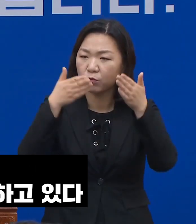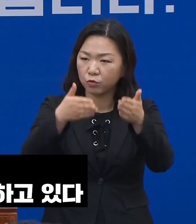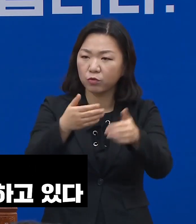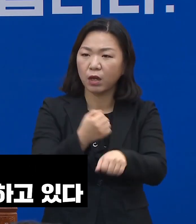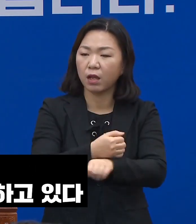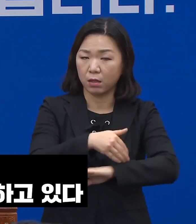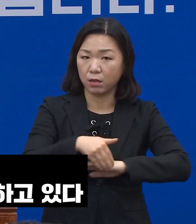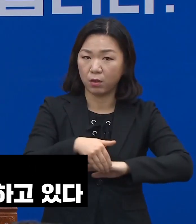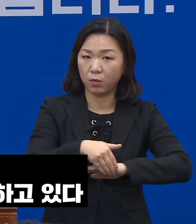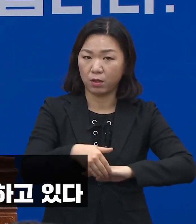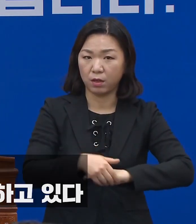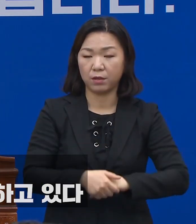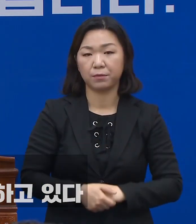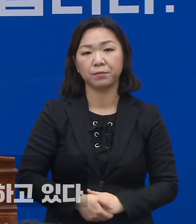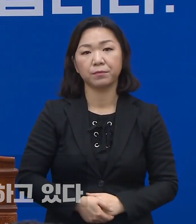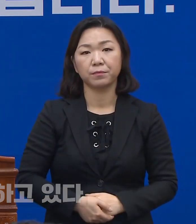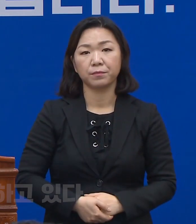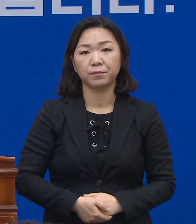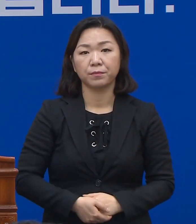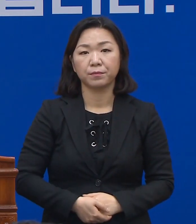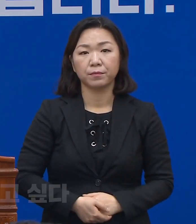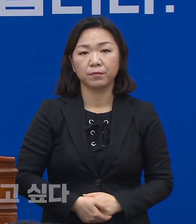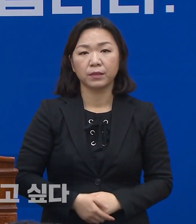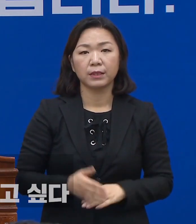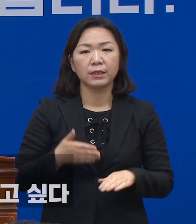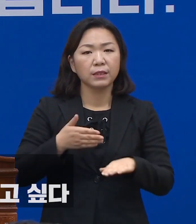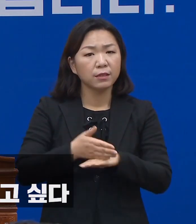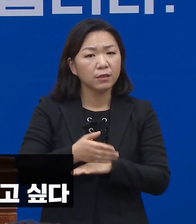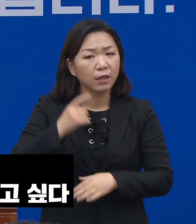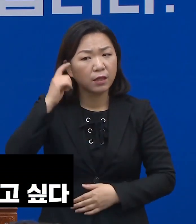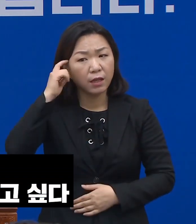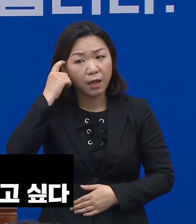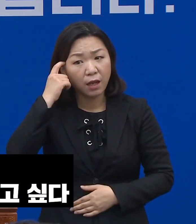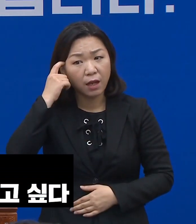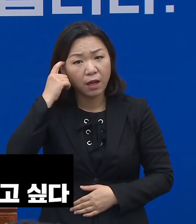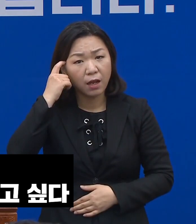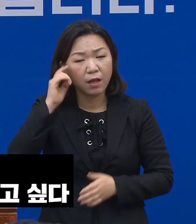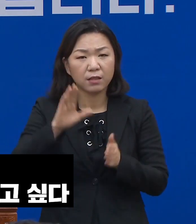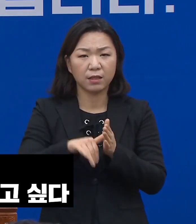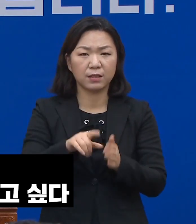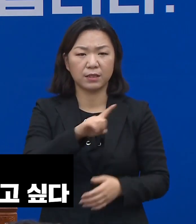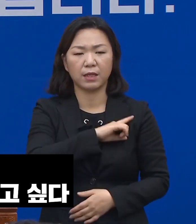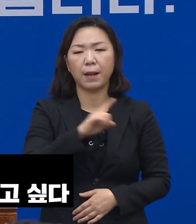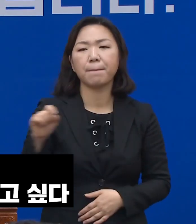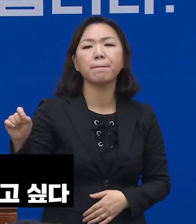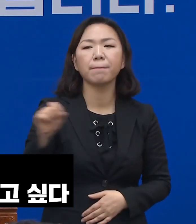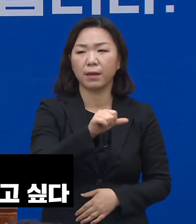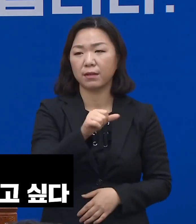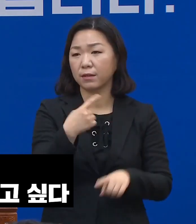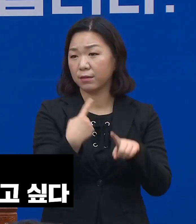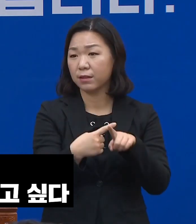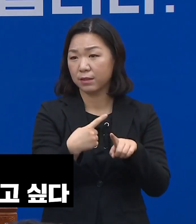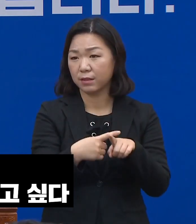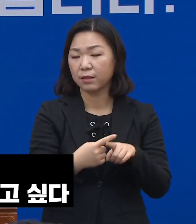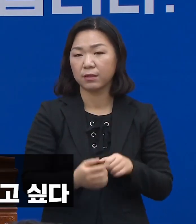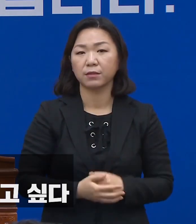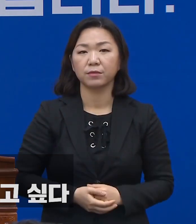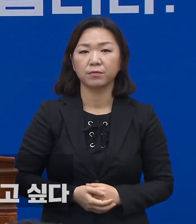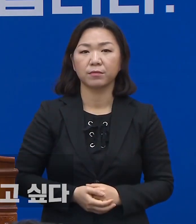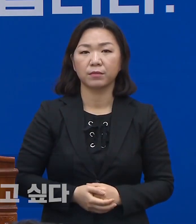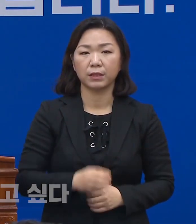말씀을 드리겠습니다. 그런 면에서 늦었다고 생각할 때가 가장 저는 빨랐다라고 이렇게 말씀을